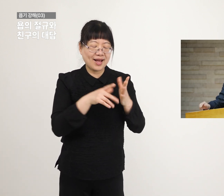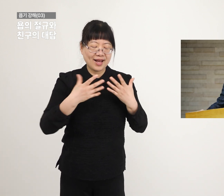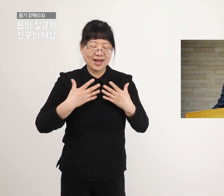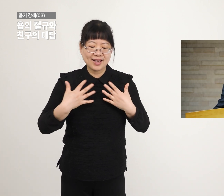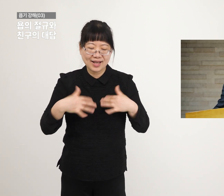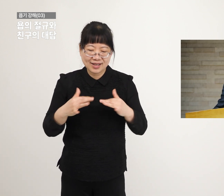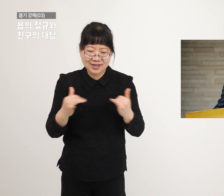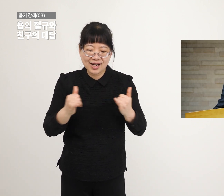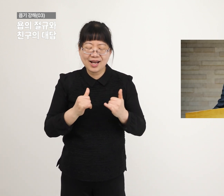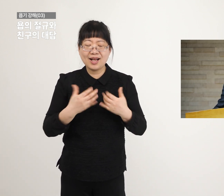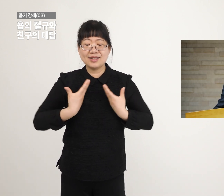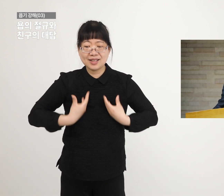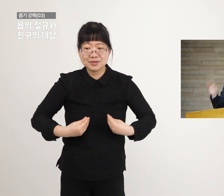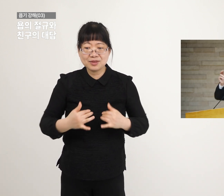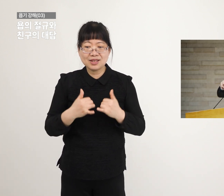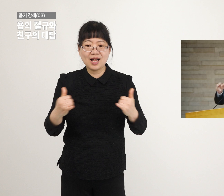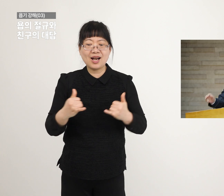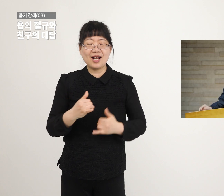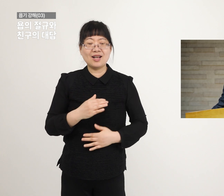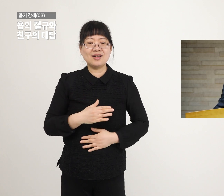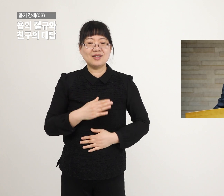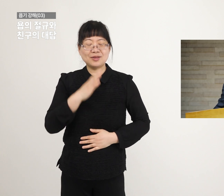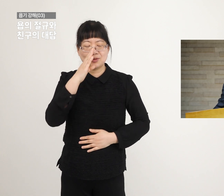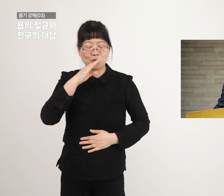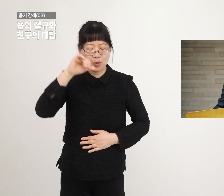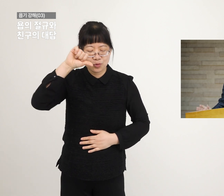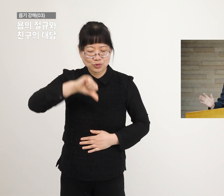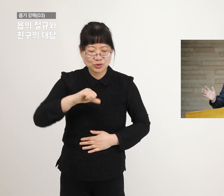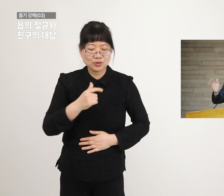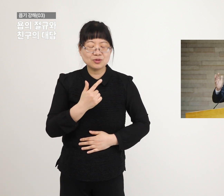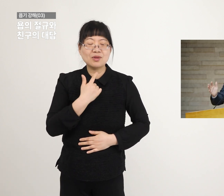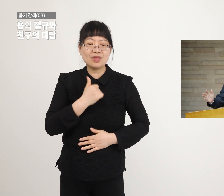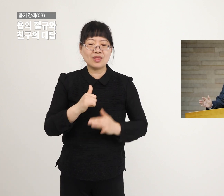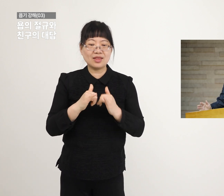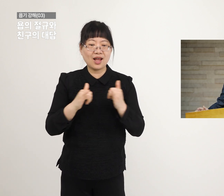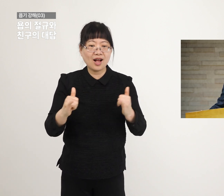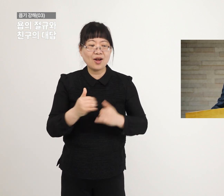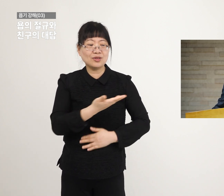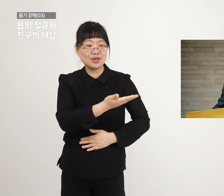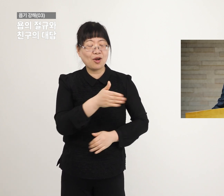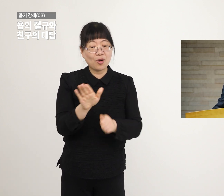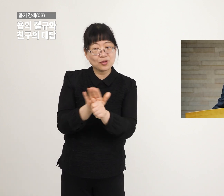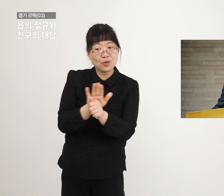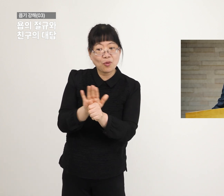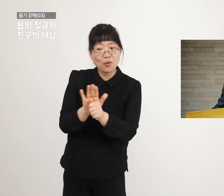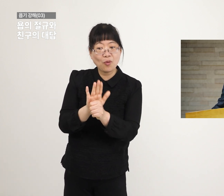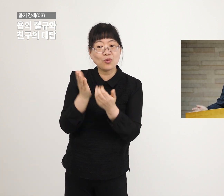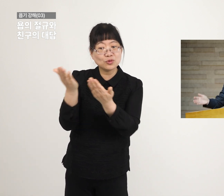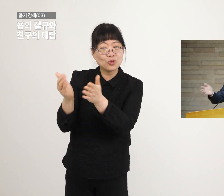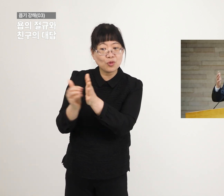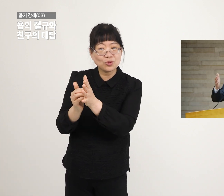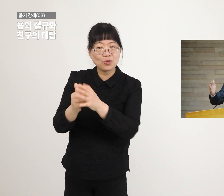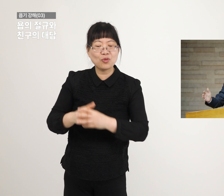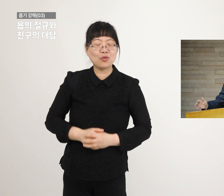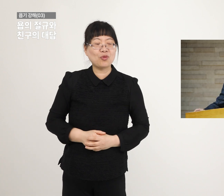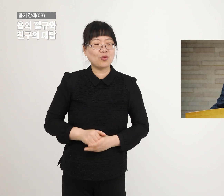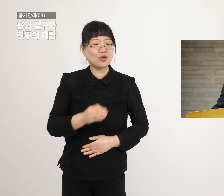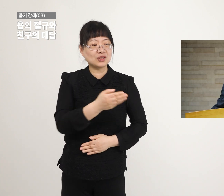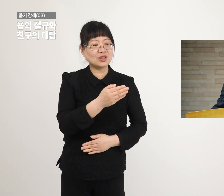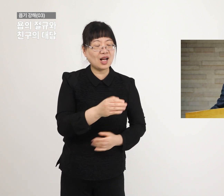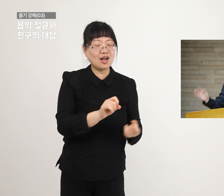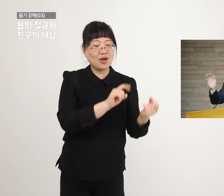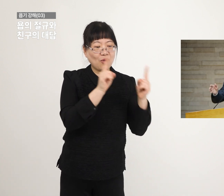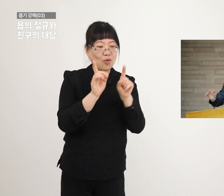낙심한 사람, 저주 아래 놓인 사람 네가 격려도 해주고 네가 일으키기도